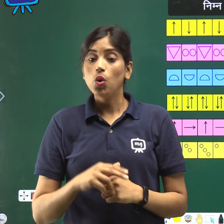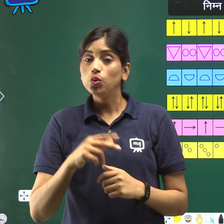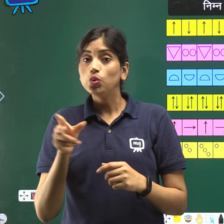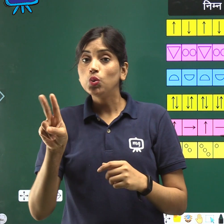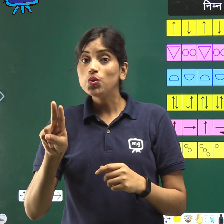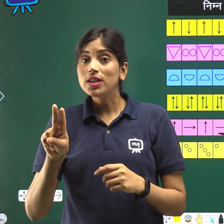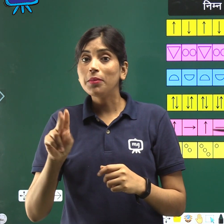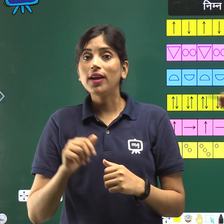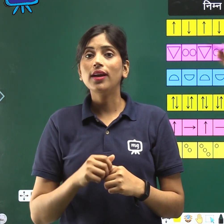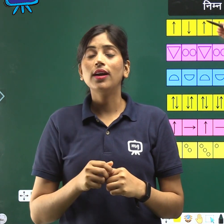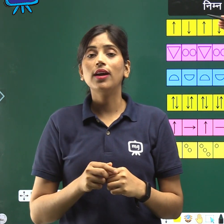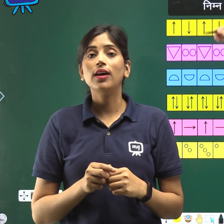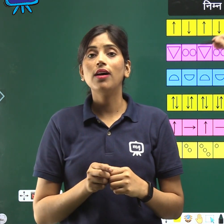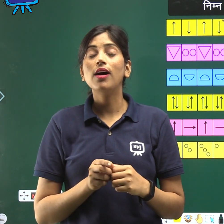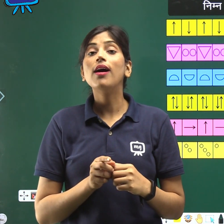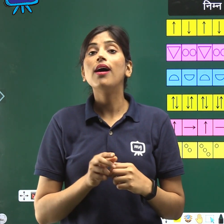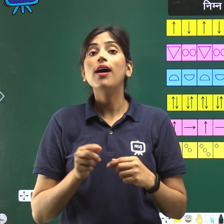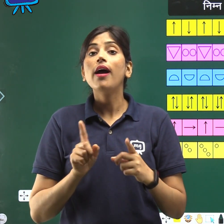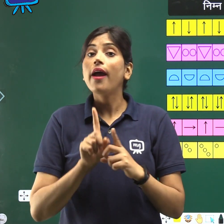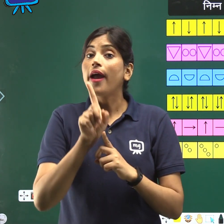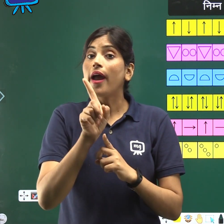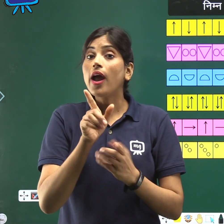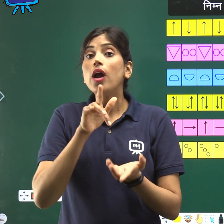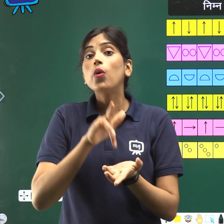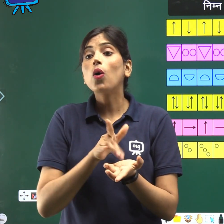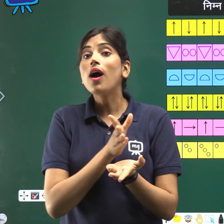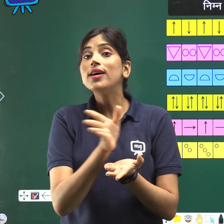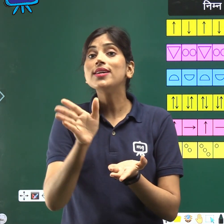में एरो कहाँ जा रहा है?